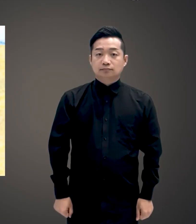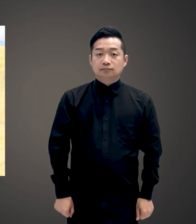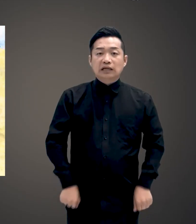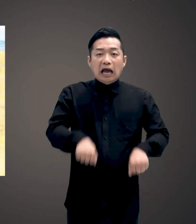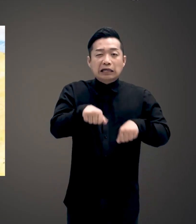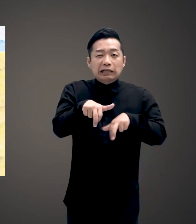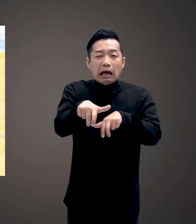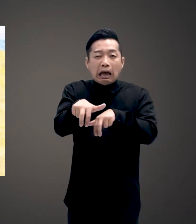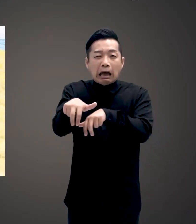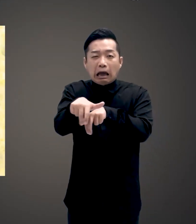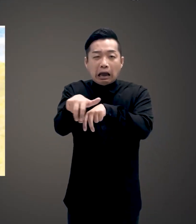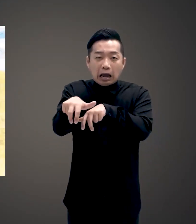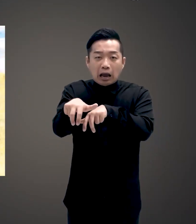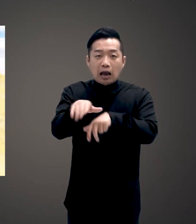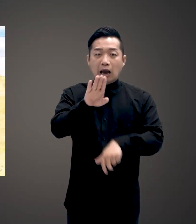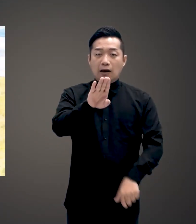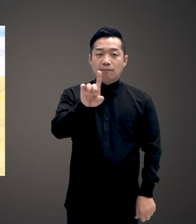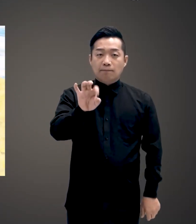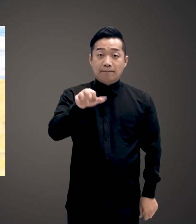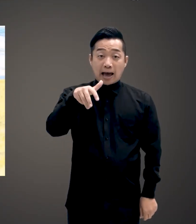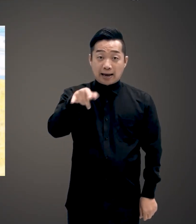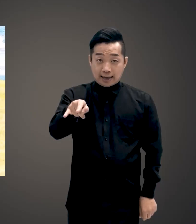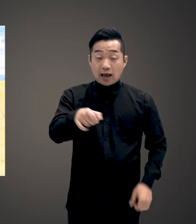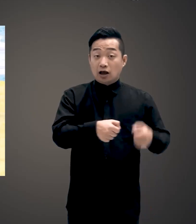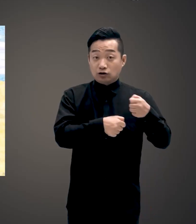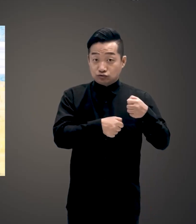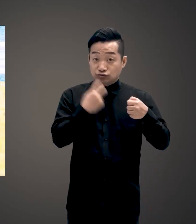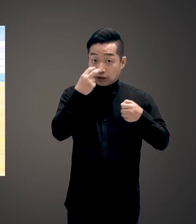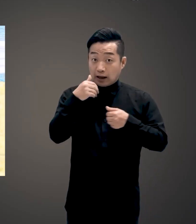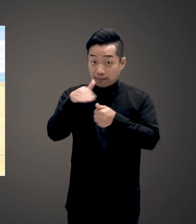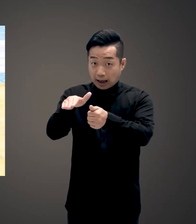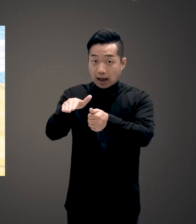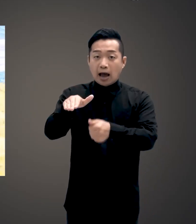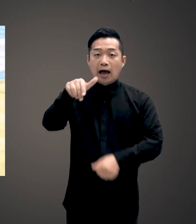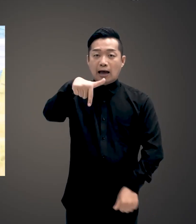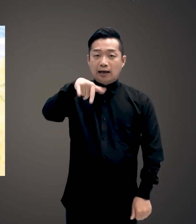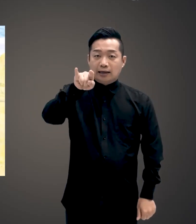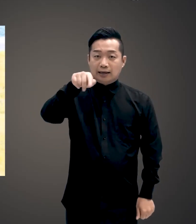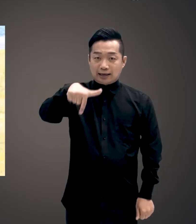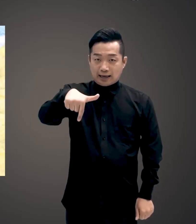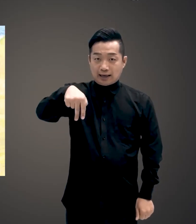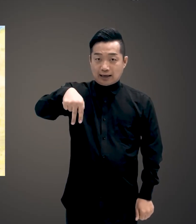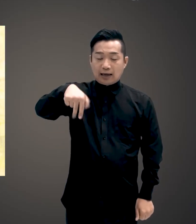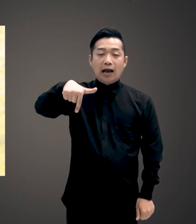타다다 타다다 방계 부관 정찰 나간 객강구 소식은 아직인가?